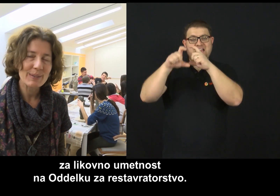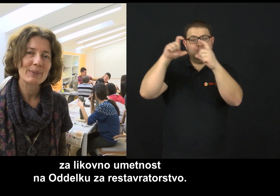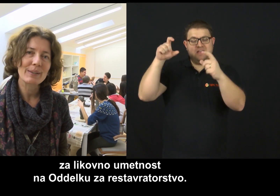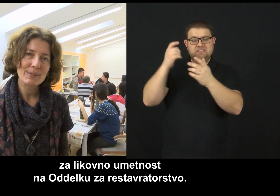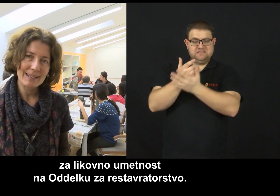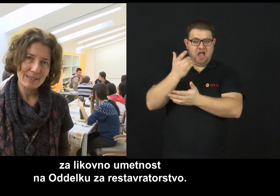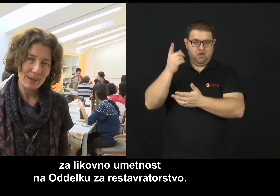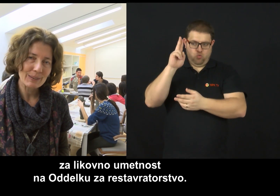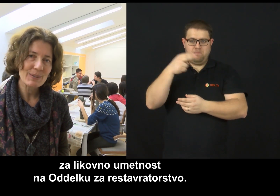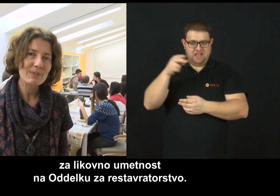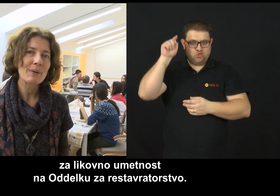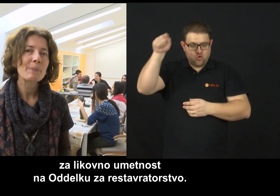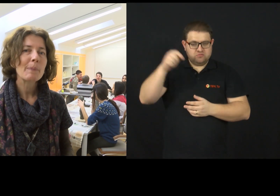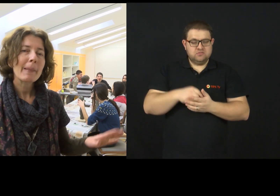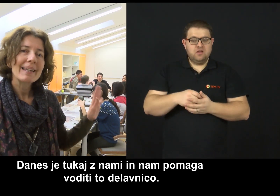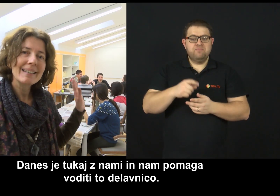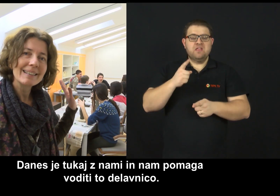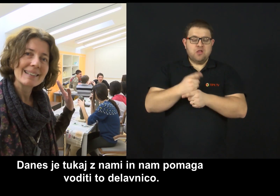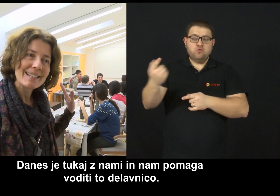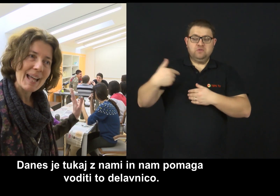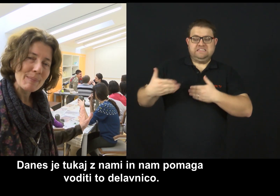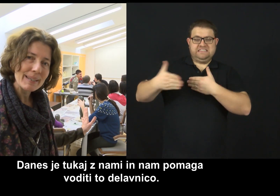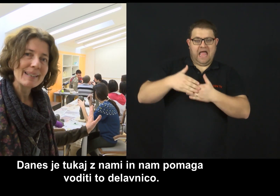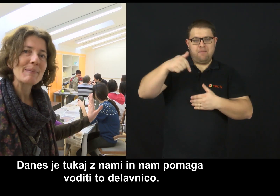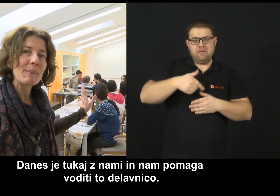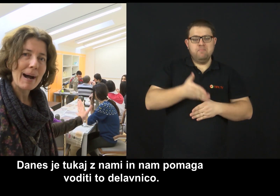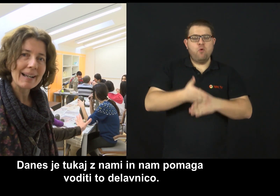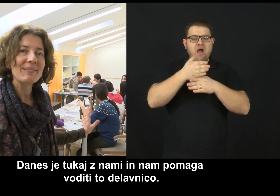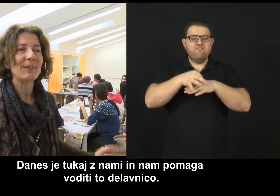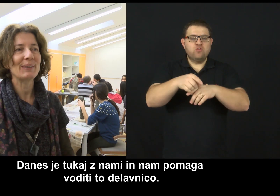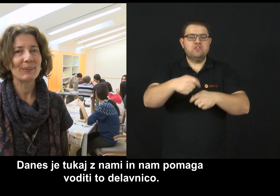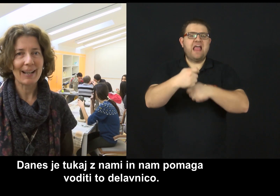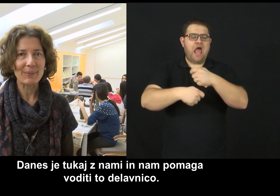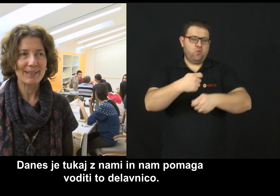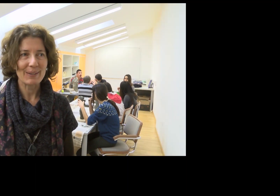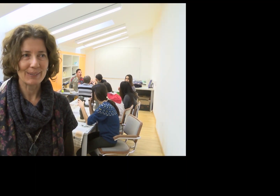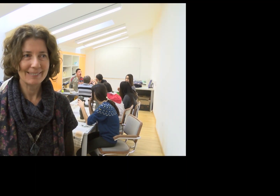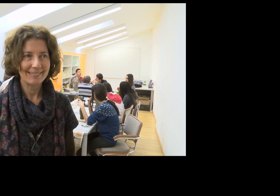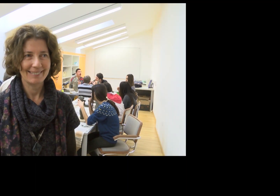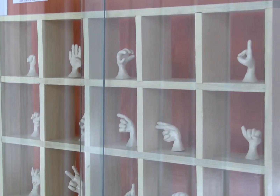na oddelku za restauratorstvo in je z nami, da pomaga voditi to delavnico.